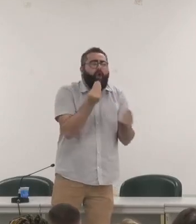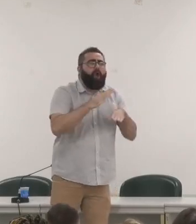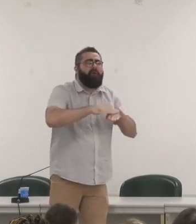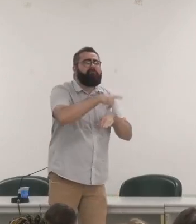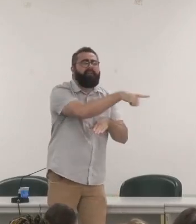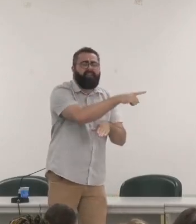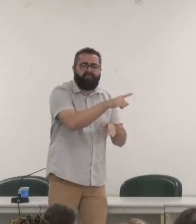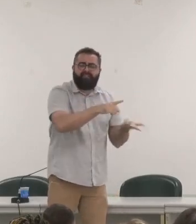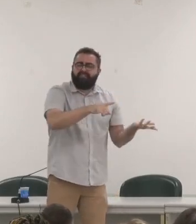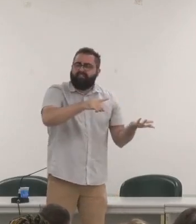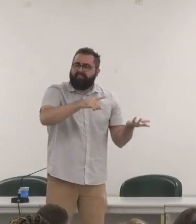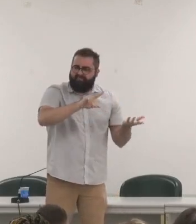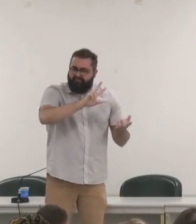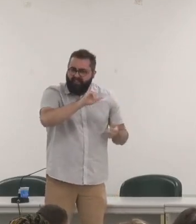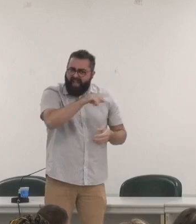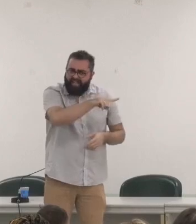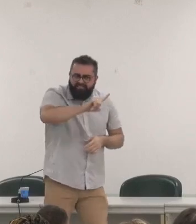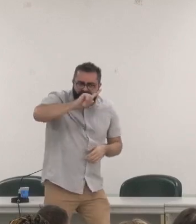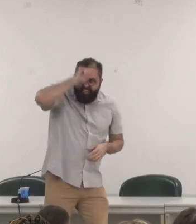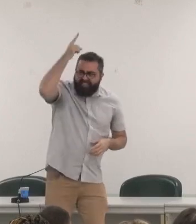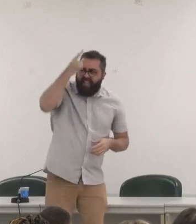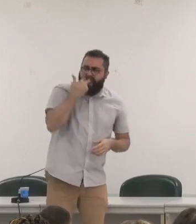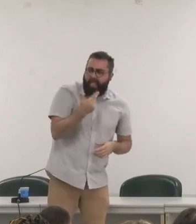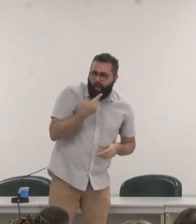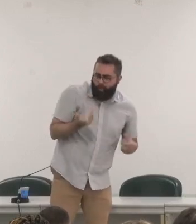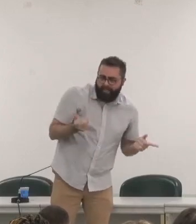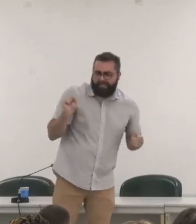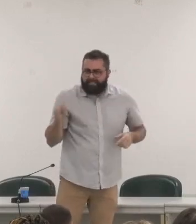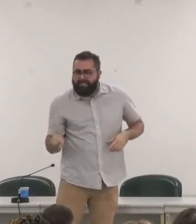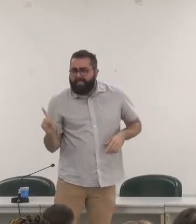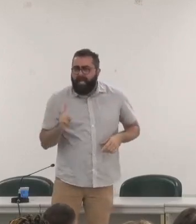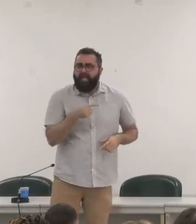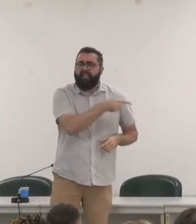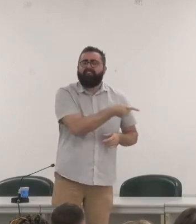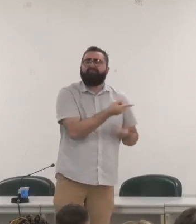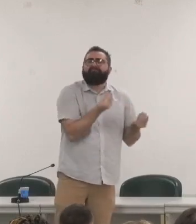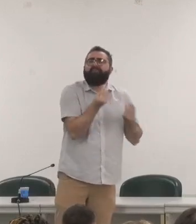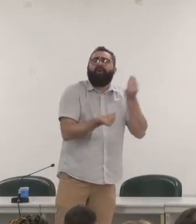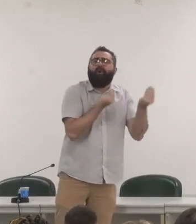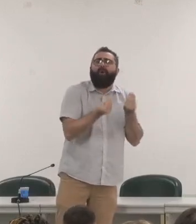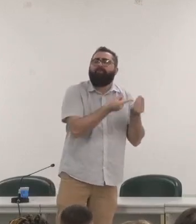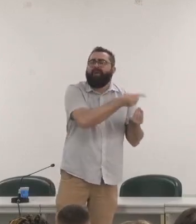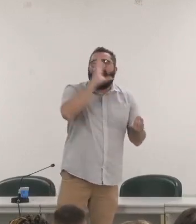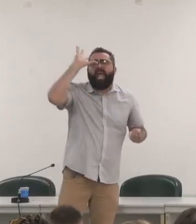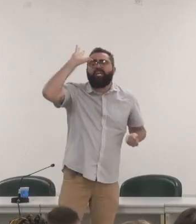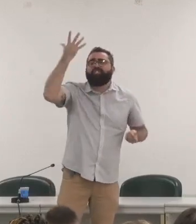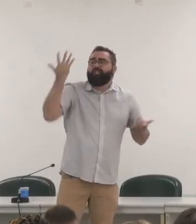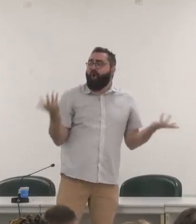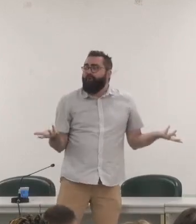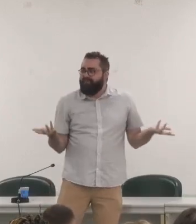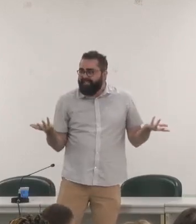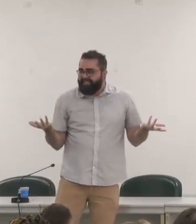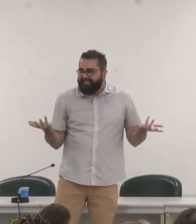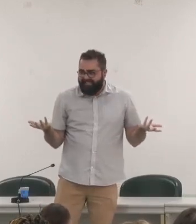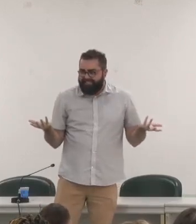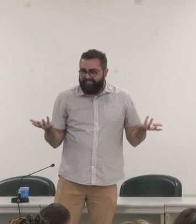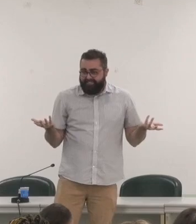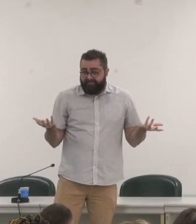qualquer convívio social, será que esses humanos eles inventariam uma língua? Como é que eles resolveriam